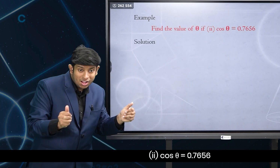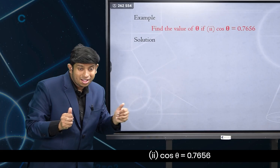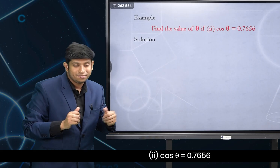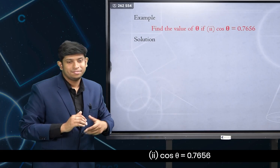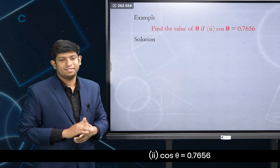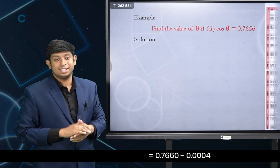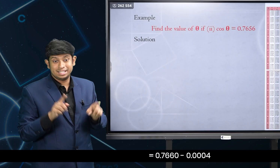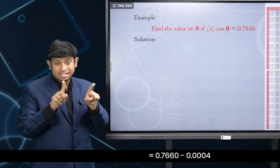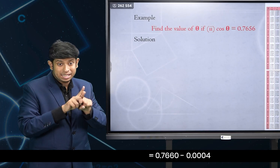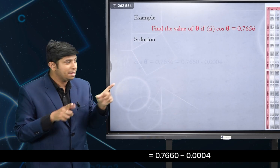is equal